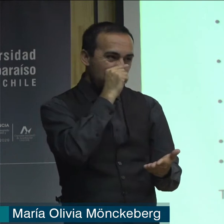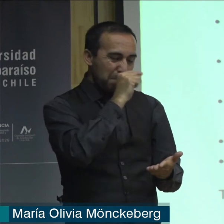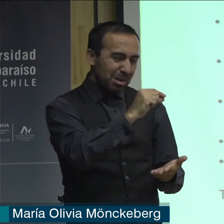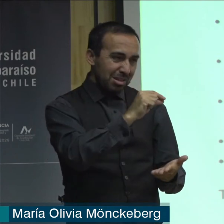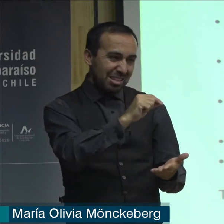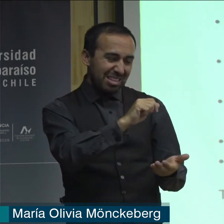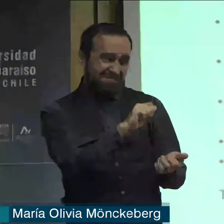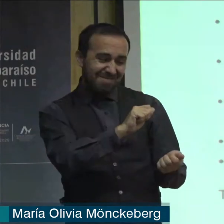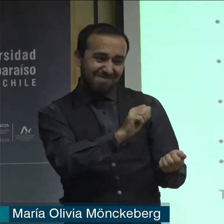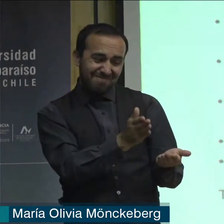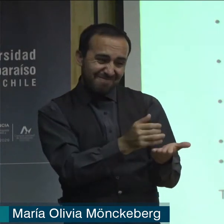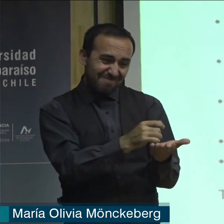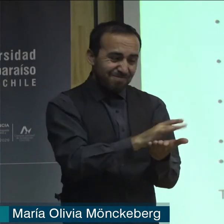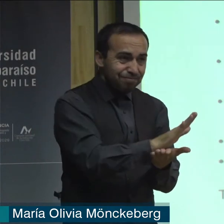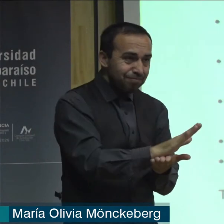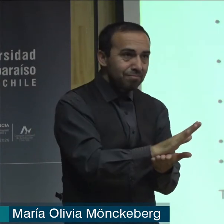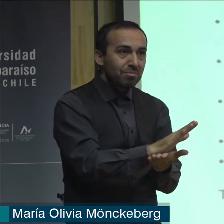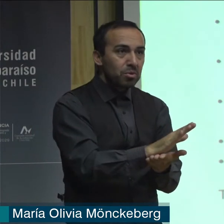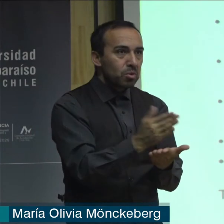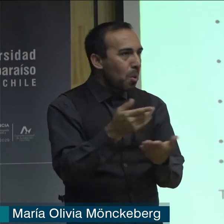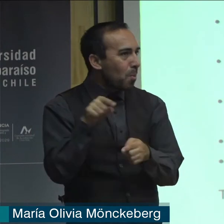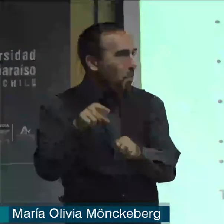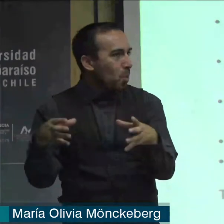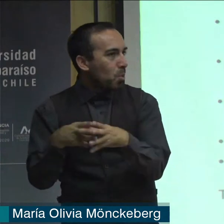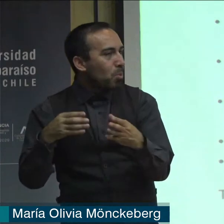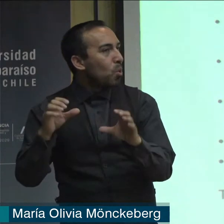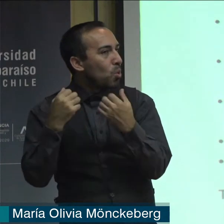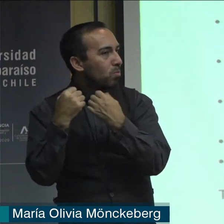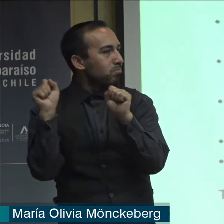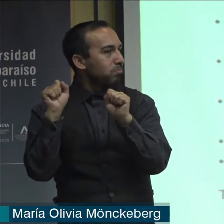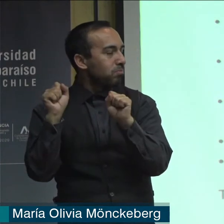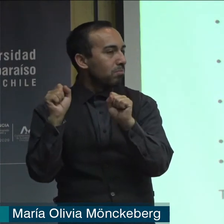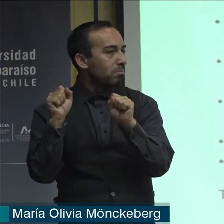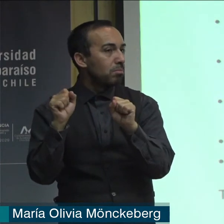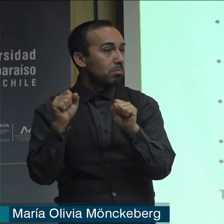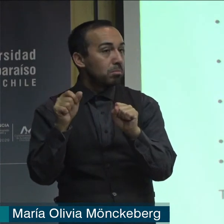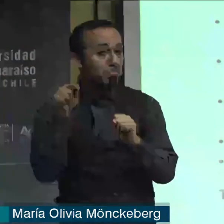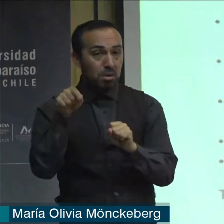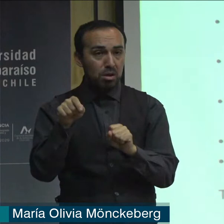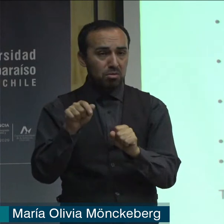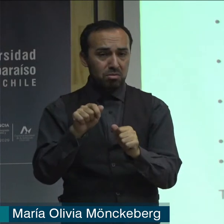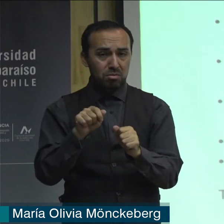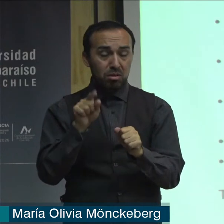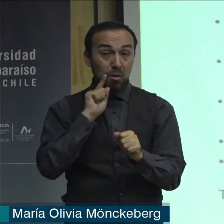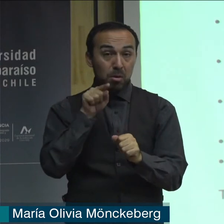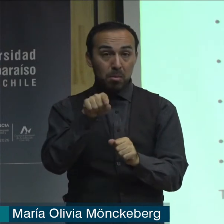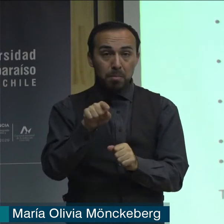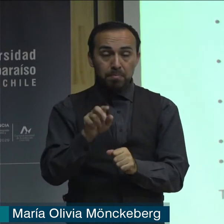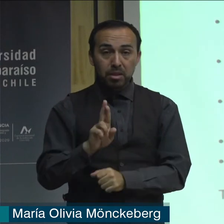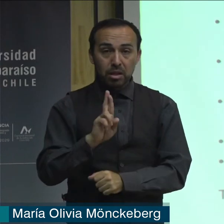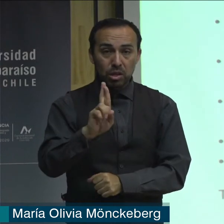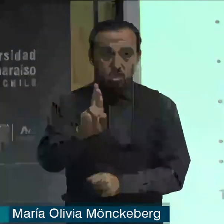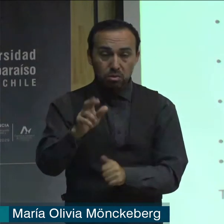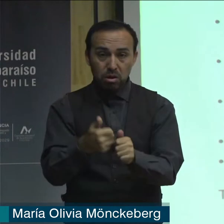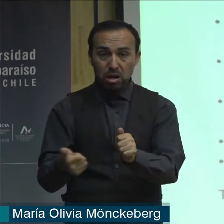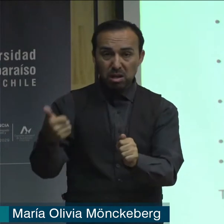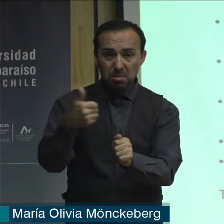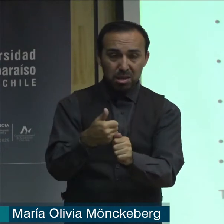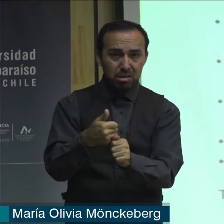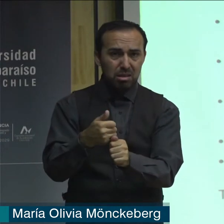impresionante pero no cambió tanto con el rector que nombraron como sustituto